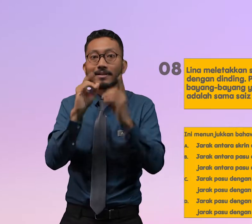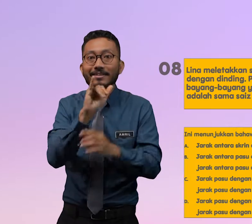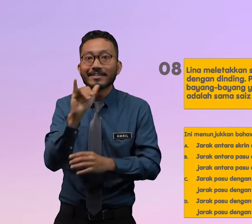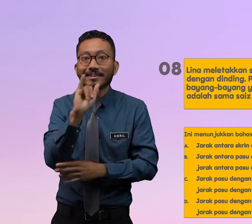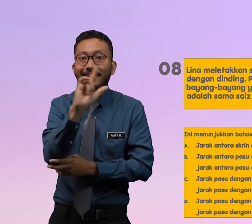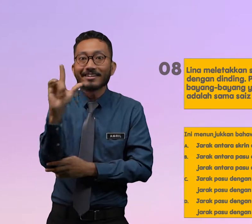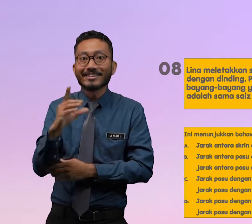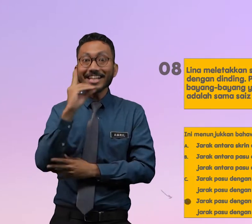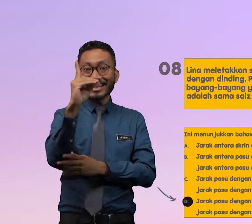Ialah